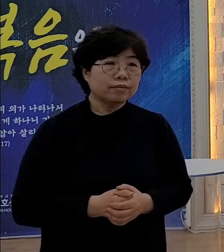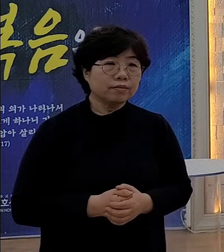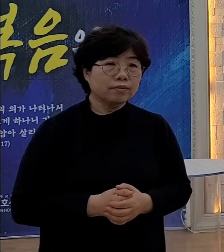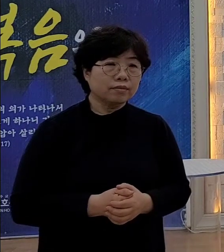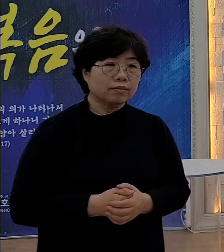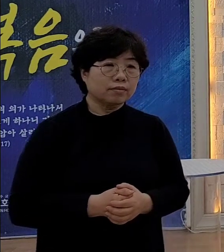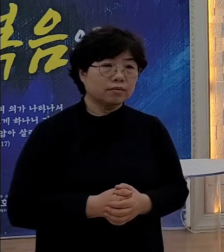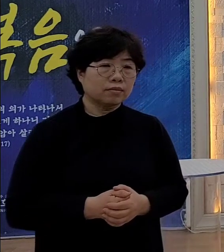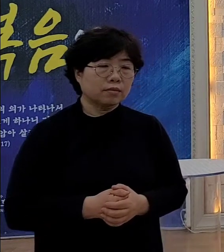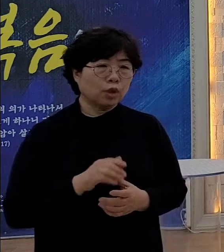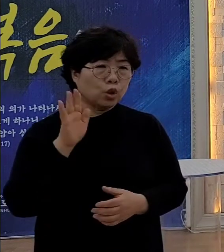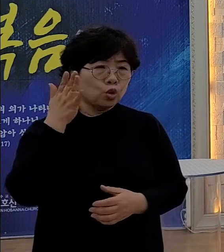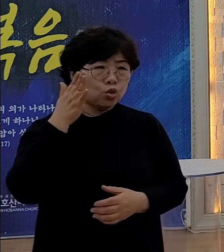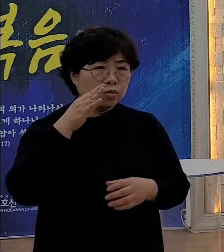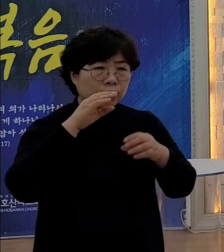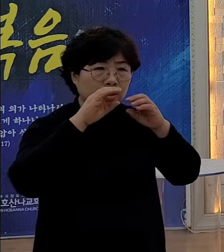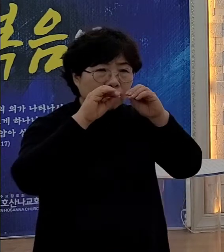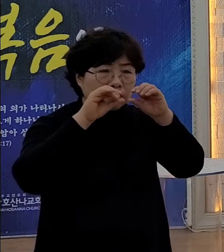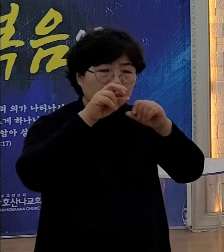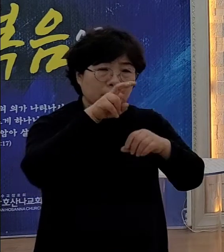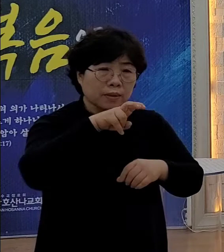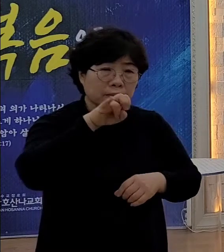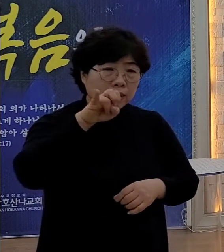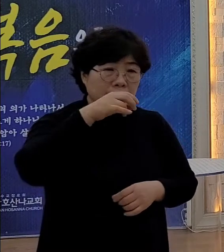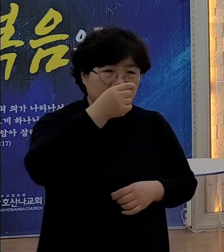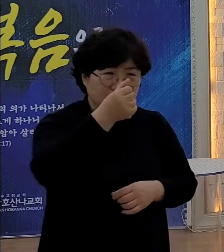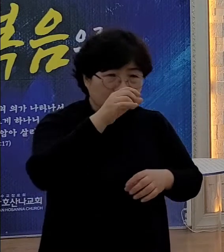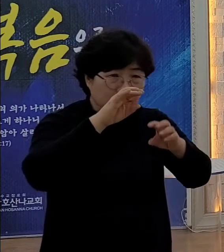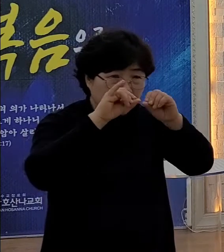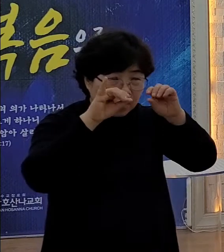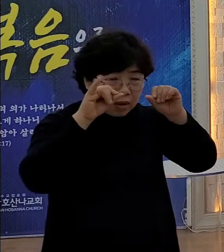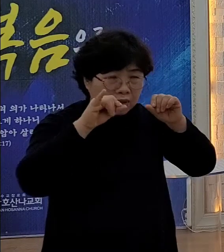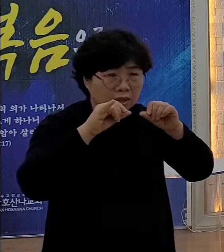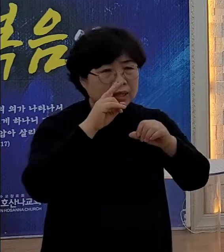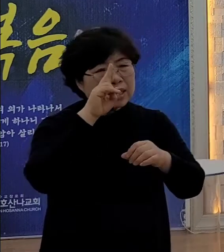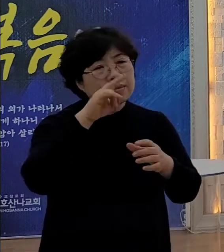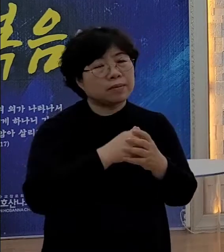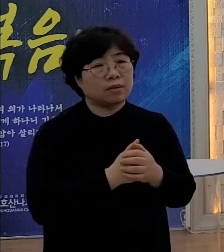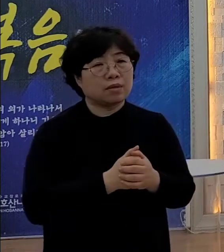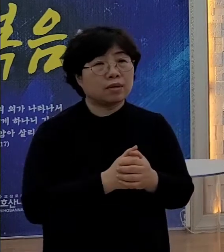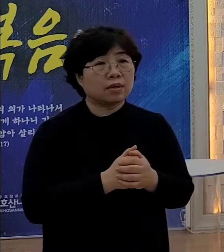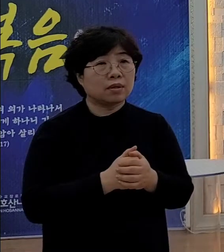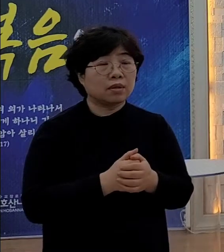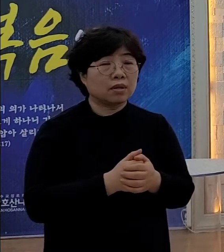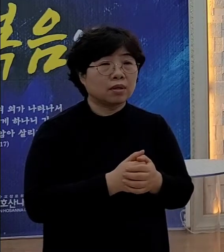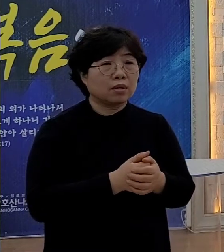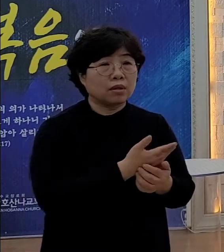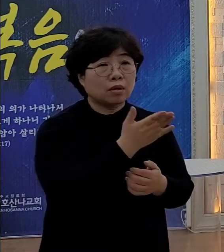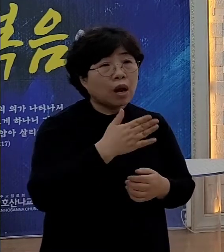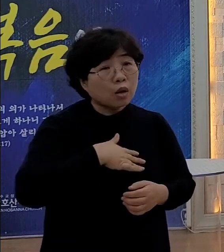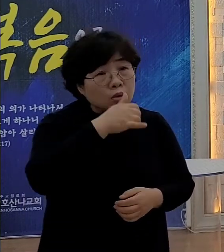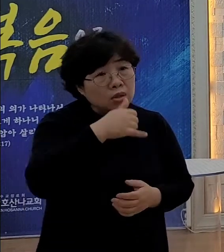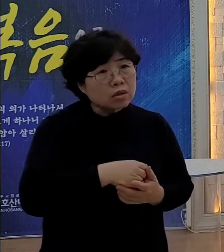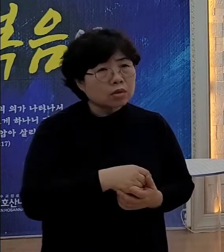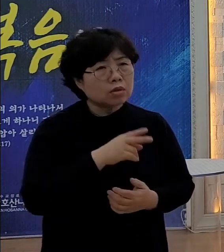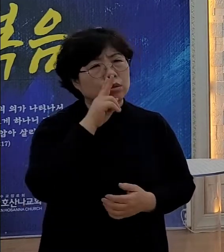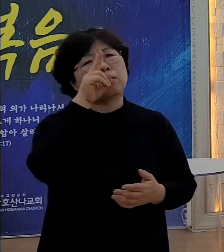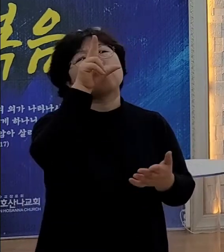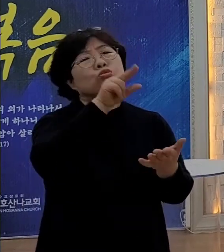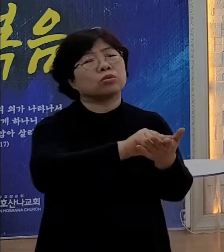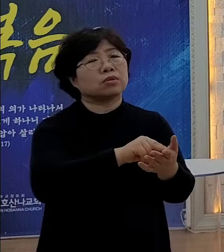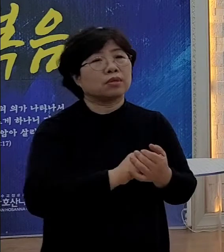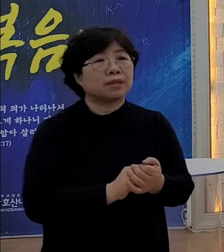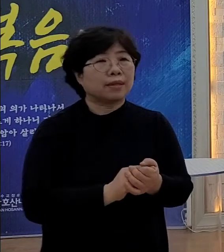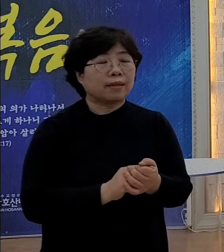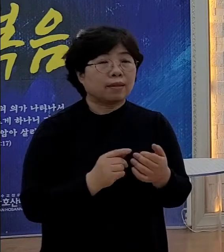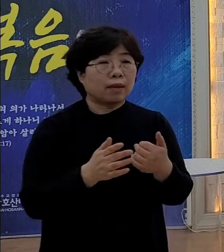어제는 심했습니다. 여러분 미세먼지에 대해서 잘 아십니까? 이거 심각한 문제입니다. 여러분